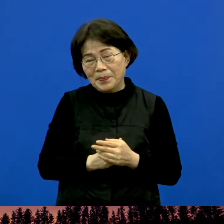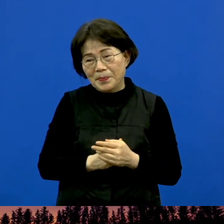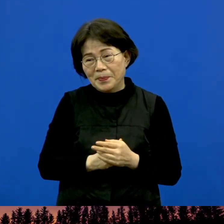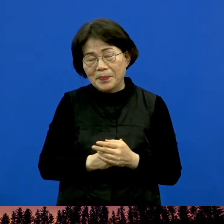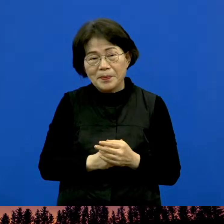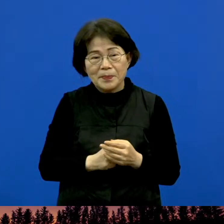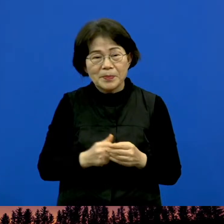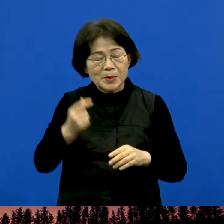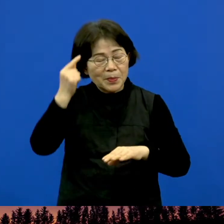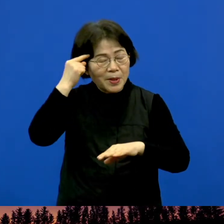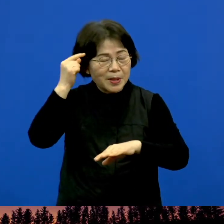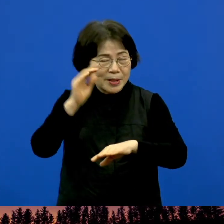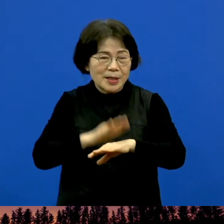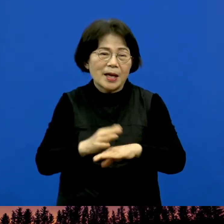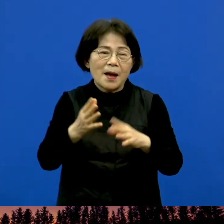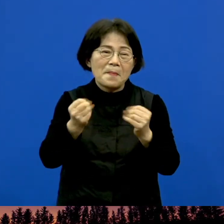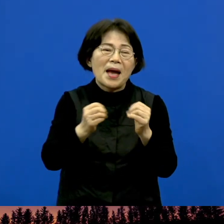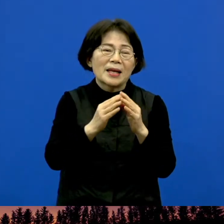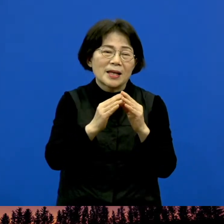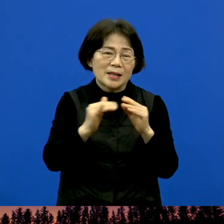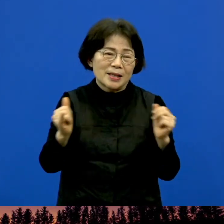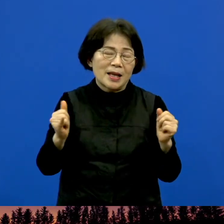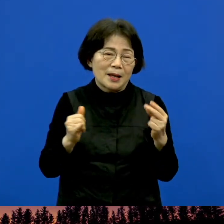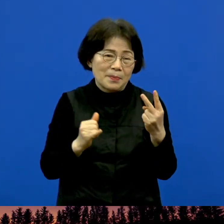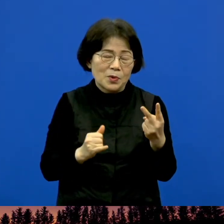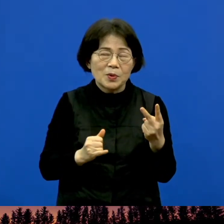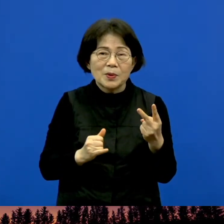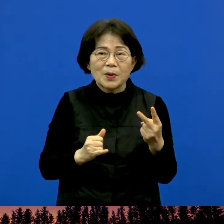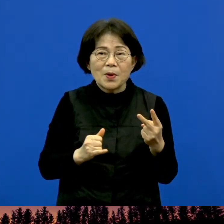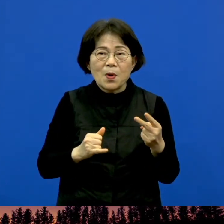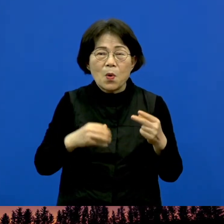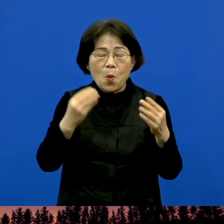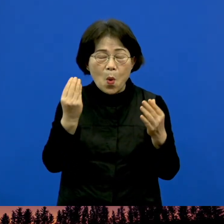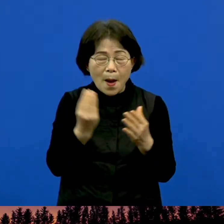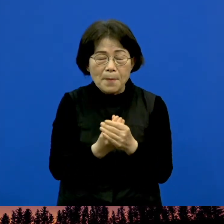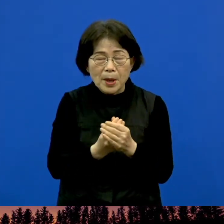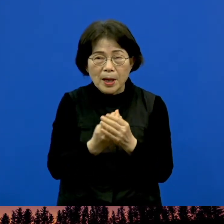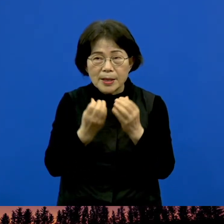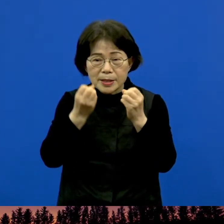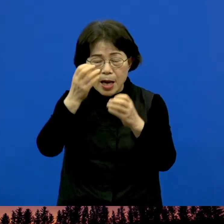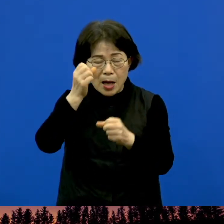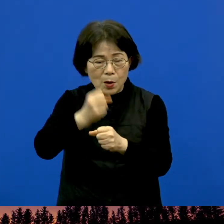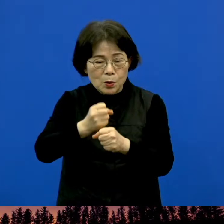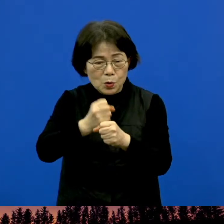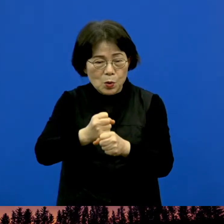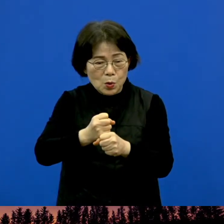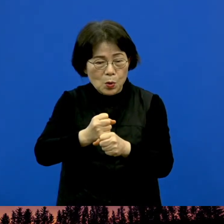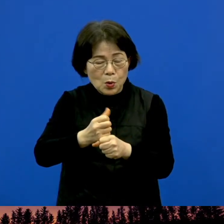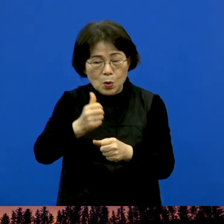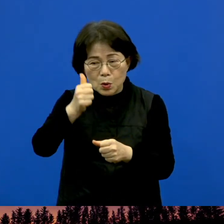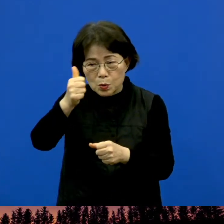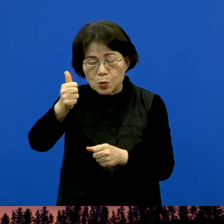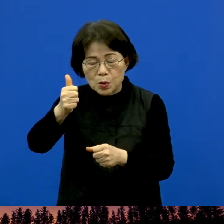그것처럼 지혜로운 것은 없죠. 가장 완벽한 창조주의 지시를 받으면 최고잖아요.